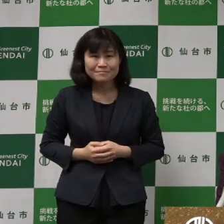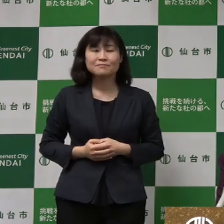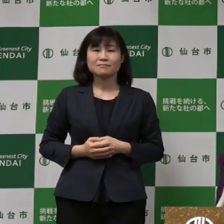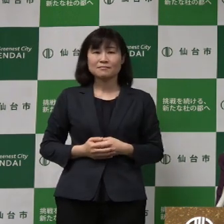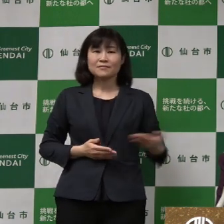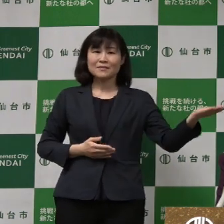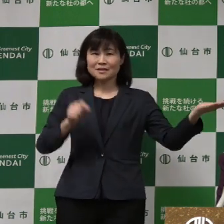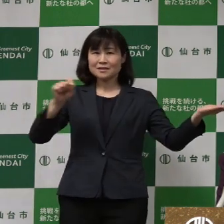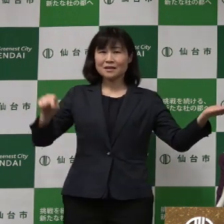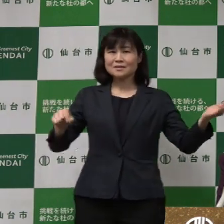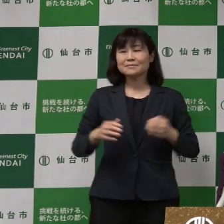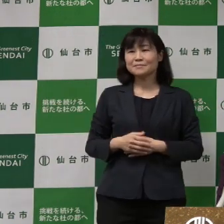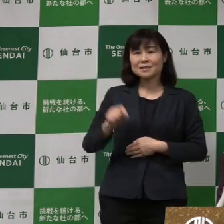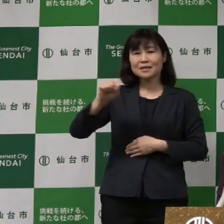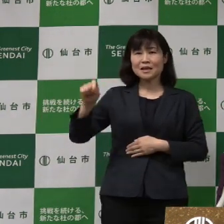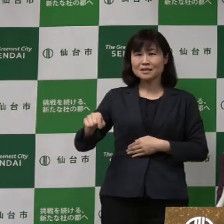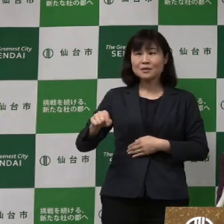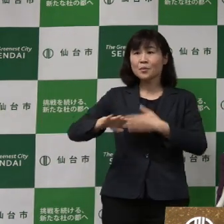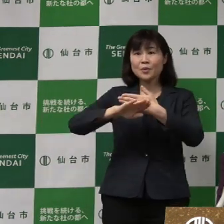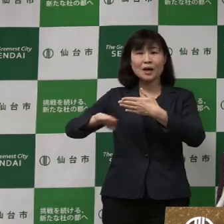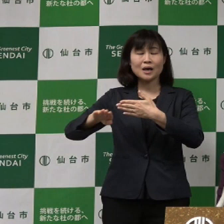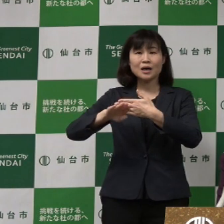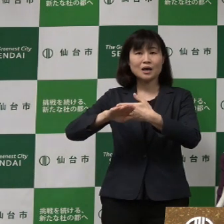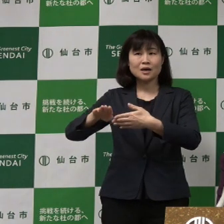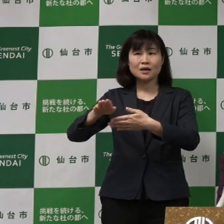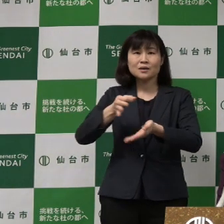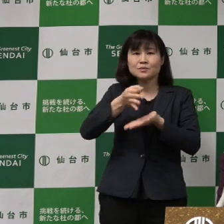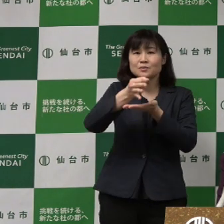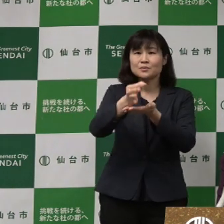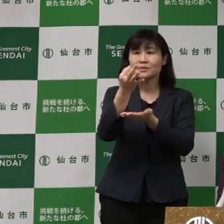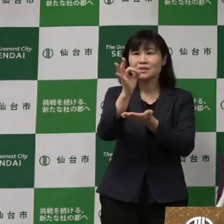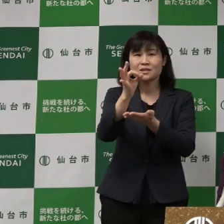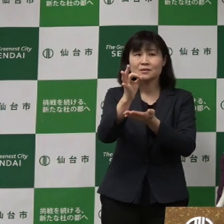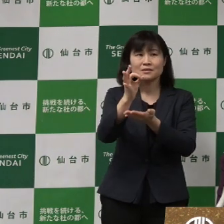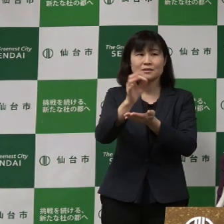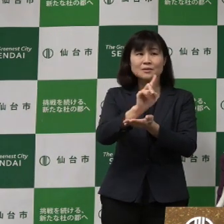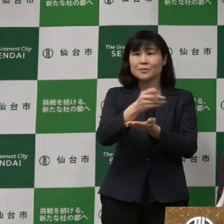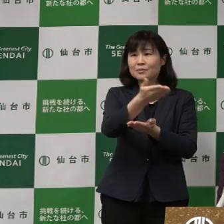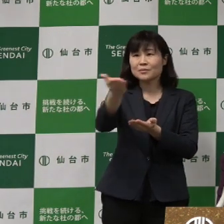はい、他に支援金についてご質問いかが、失礼しました、給付金についてご質問いかがでしょうか。